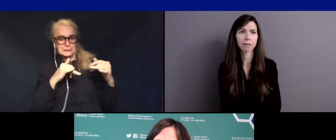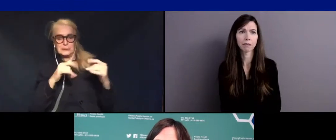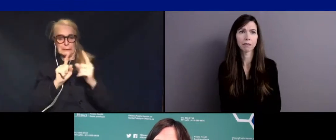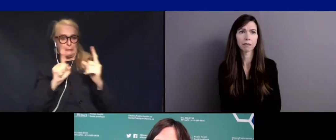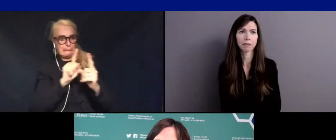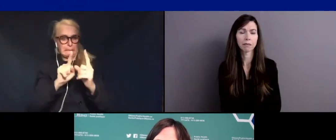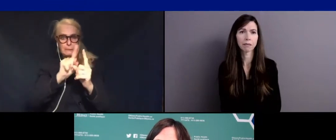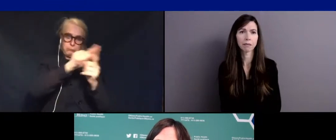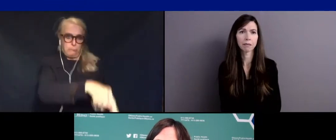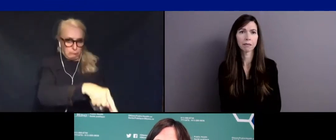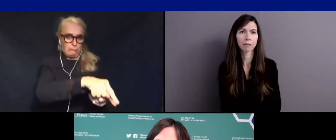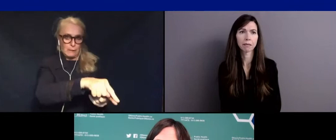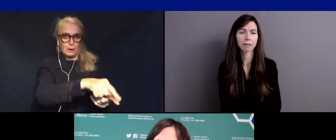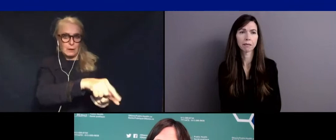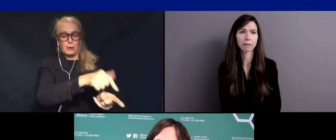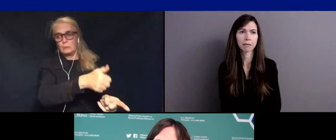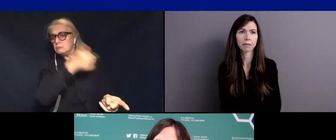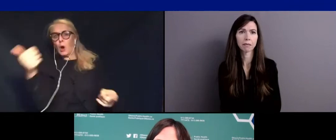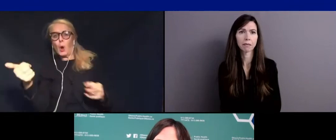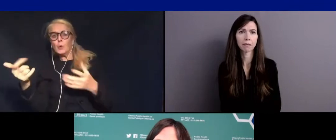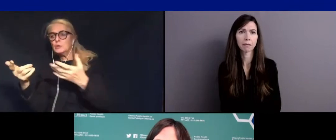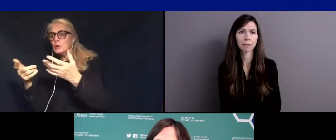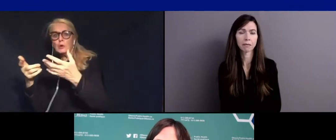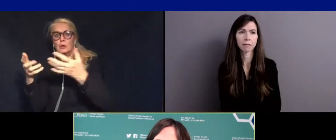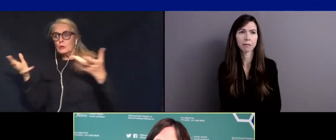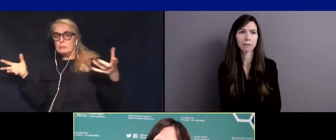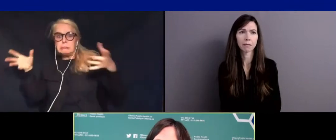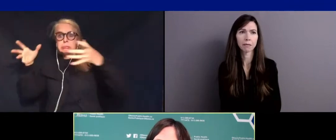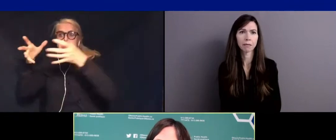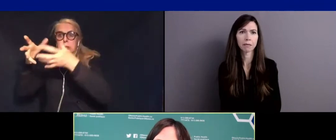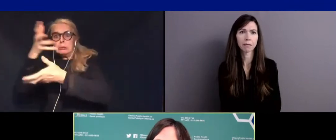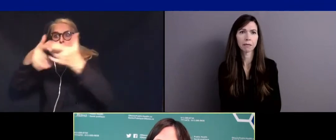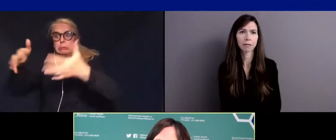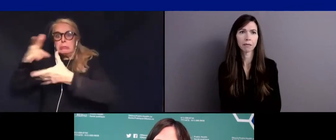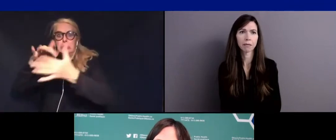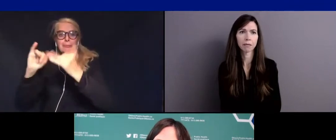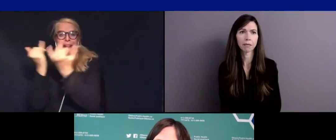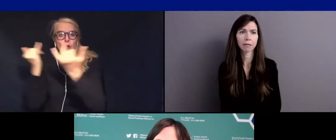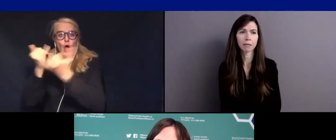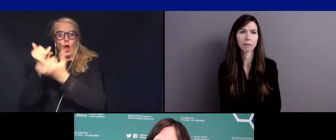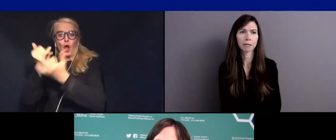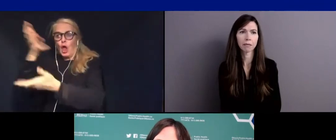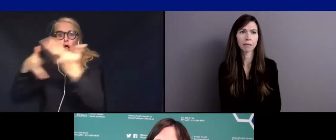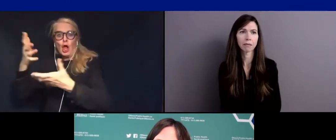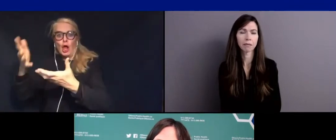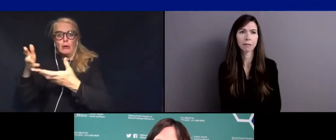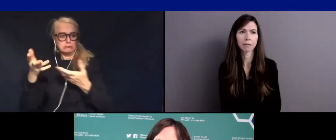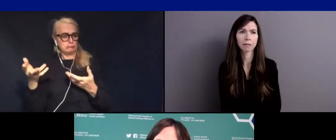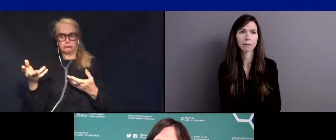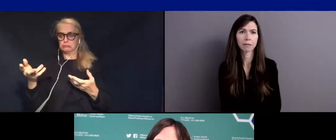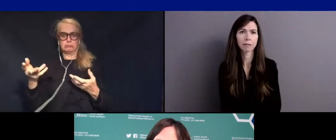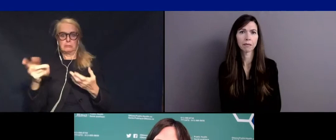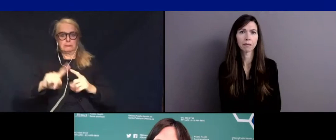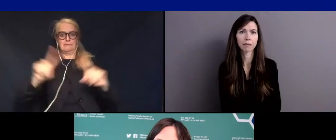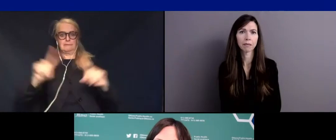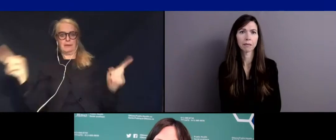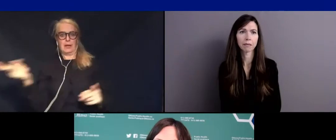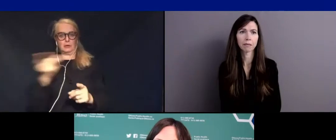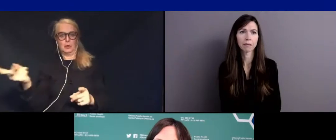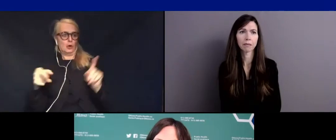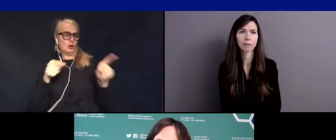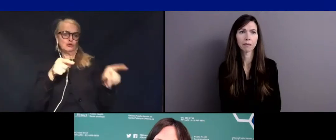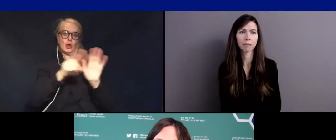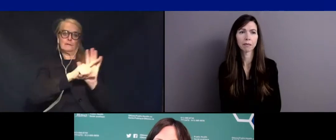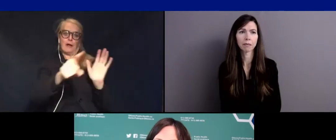et par exemple une mise en jeu où tout le monde est rapproché? Là. Pourquoi on voudrait empêcher les mises en échec d'un